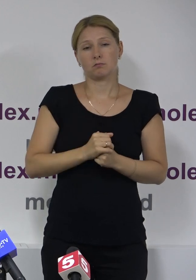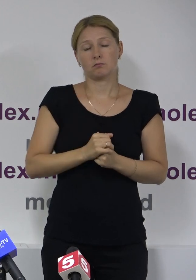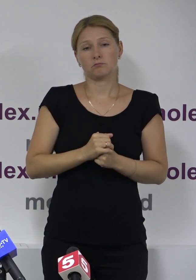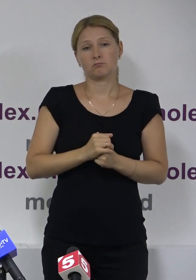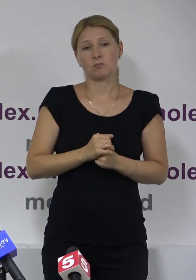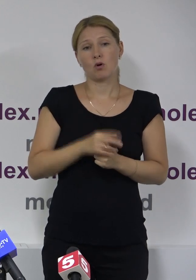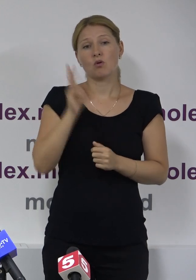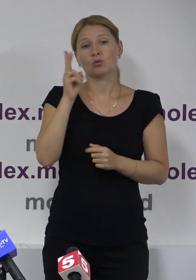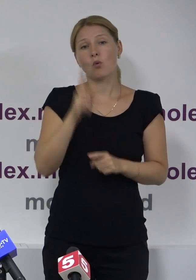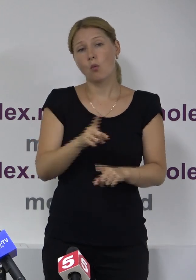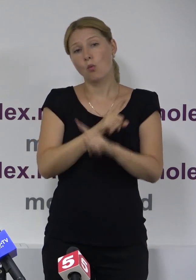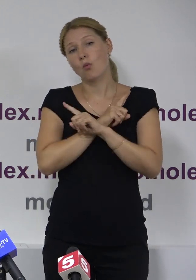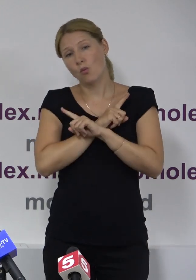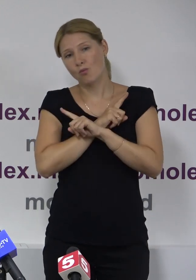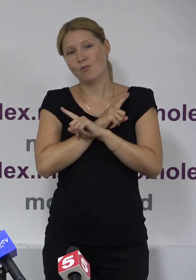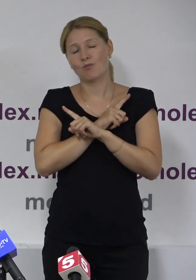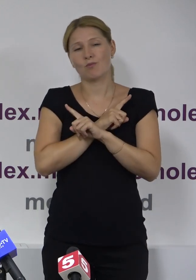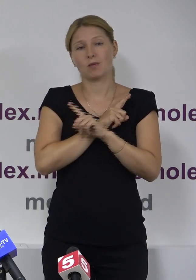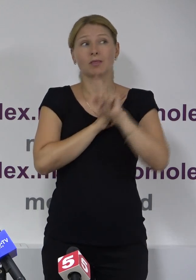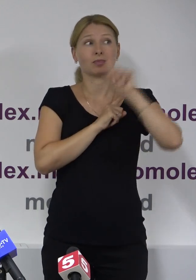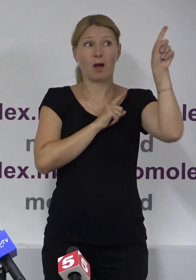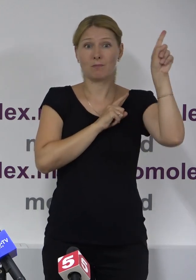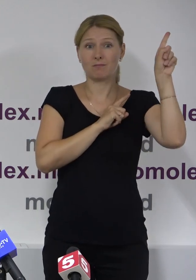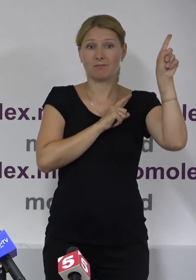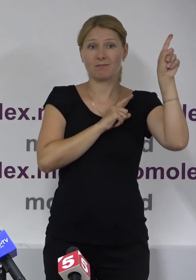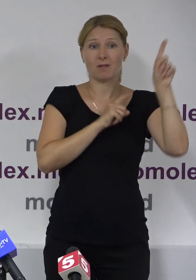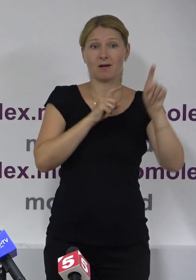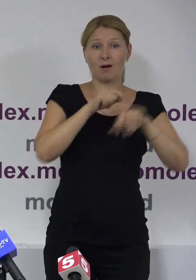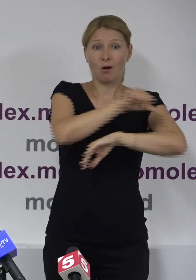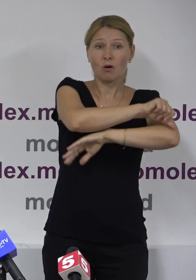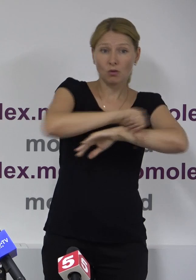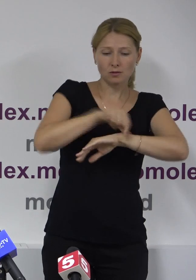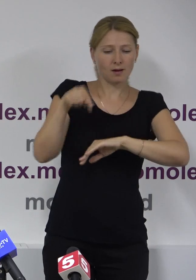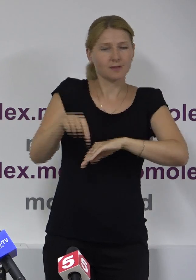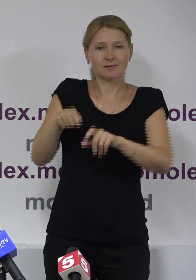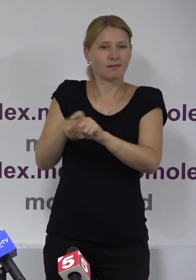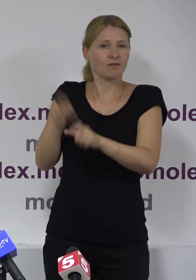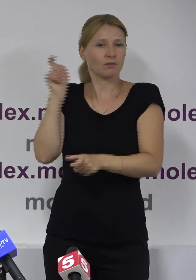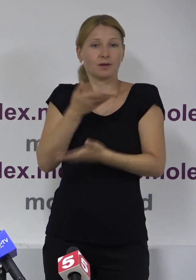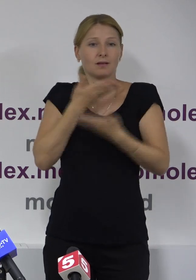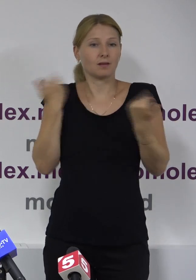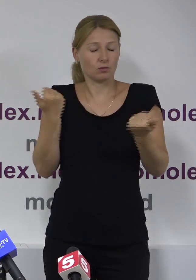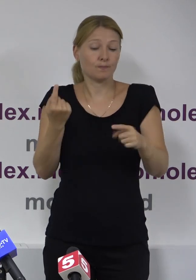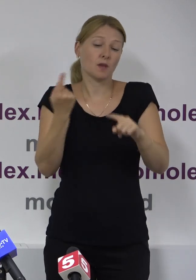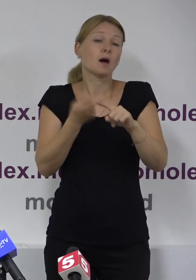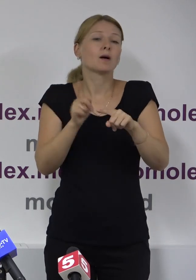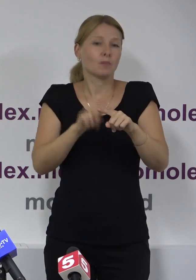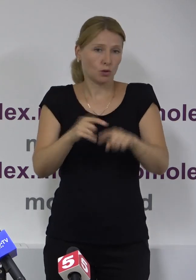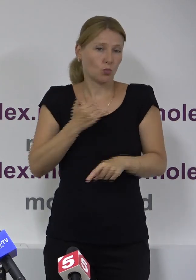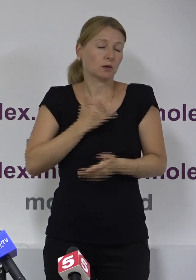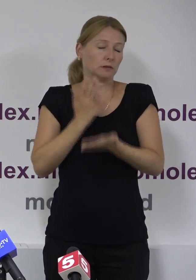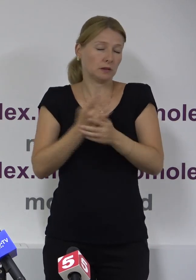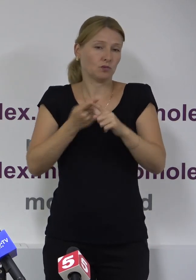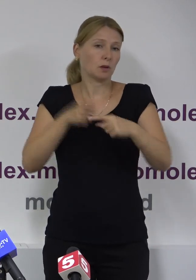cei care au murit sau decedat eventual peste hotare nu mai ajung să fie scoși de la evidență. Respectiv, avem acest